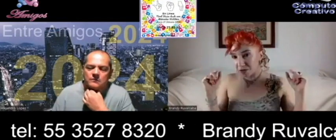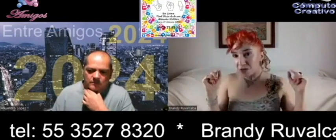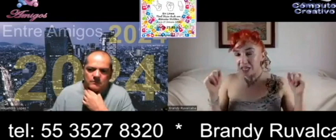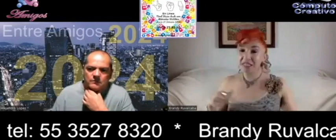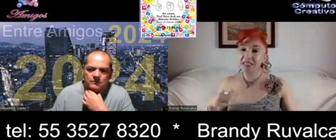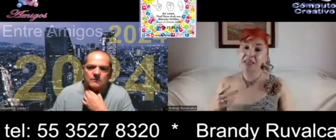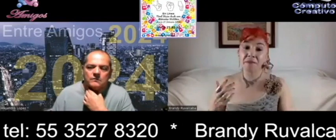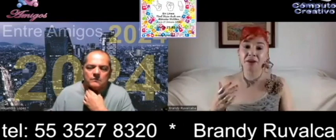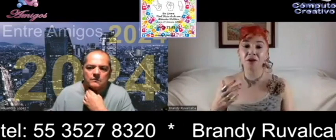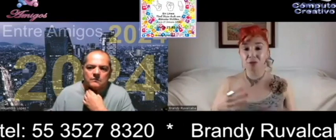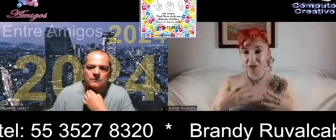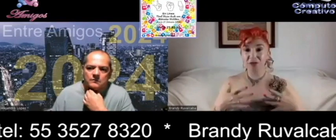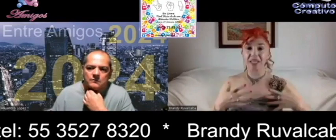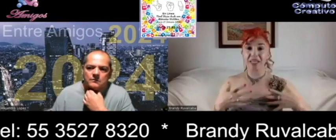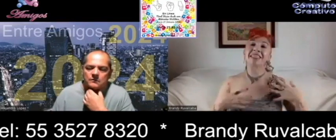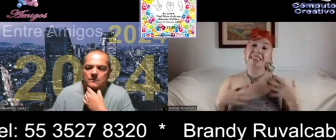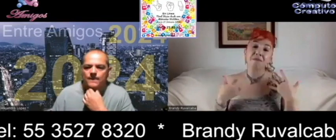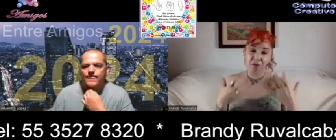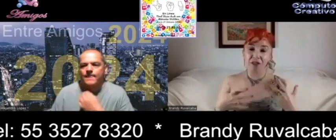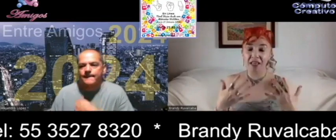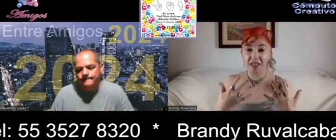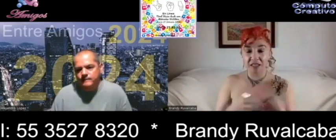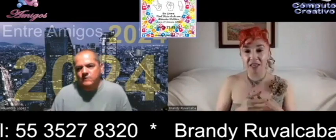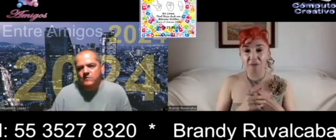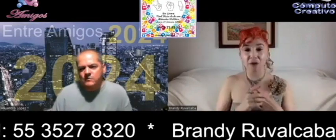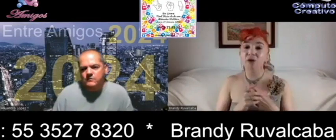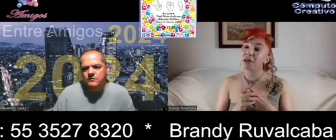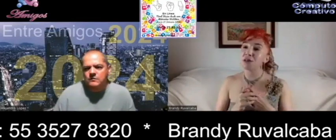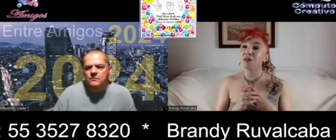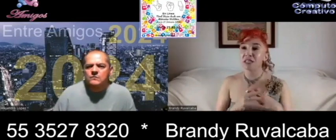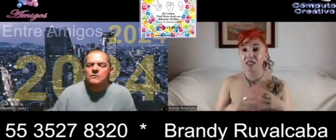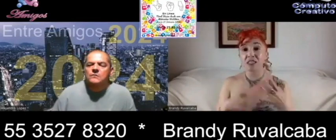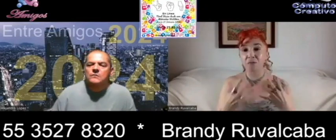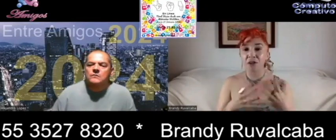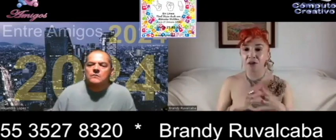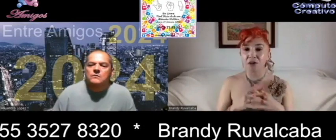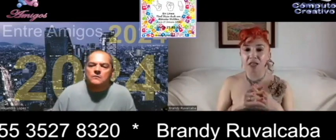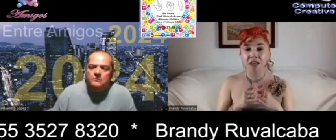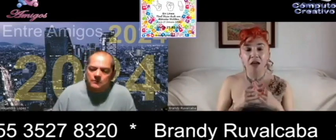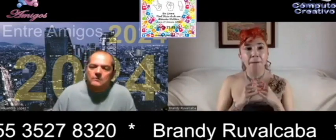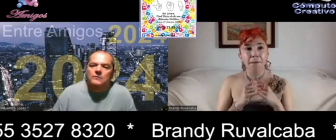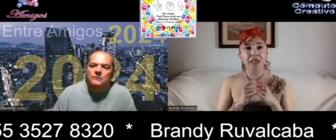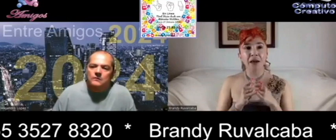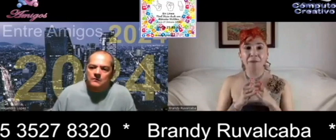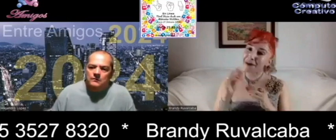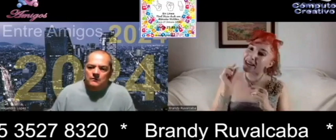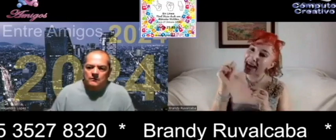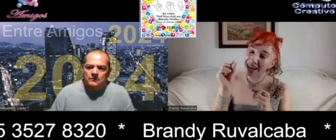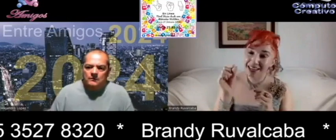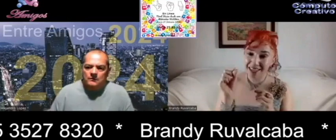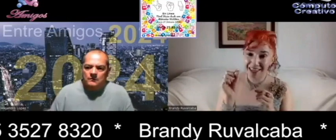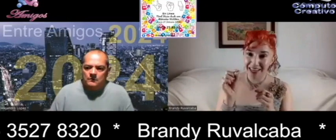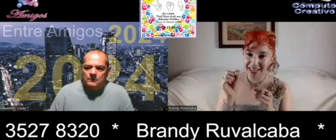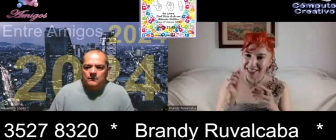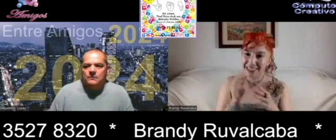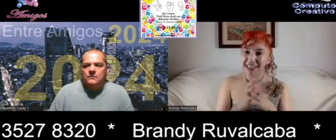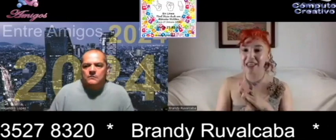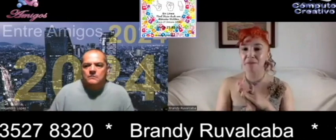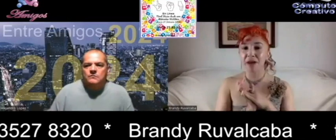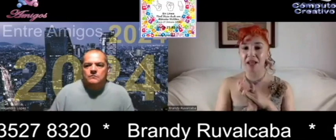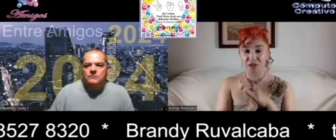¿no? Sin embargo, yo pienso que es importante seguir promoviendo este tipo de cosas porque va a haber a alguien a